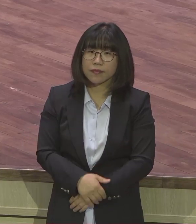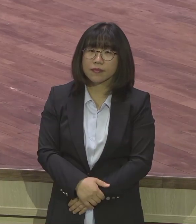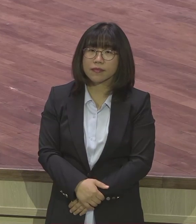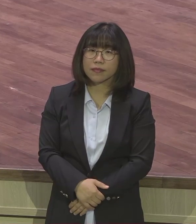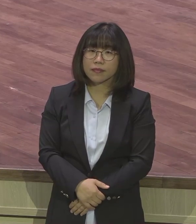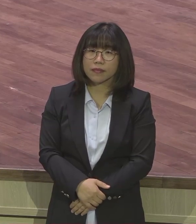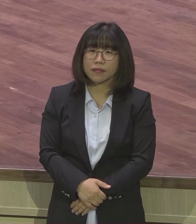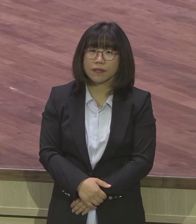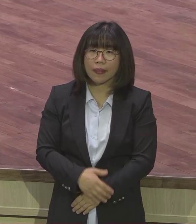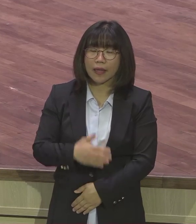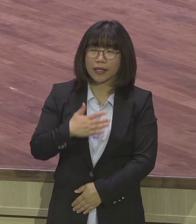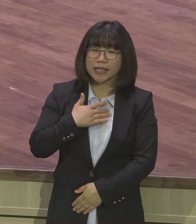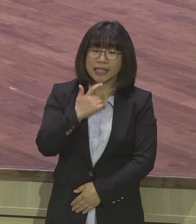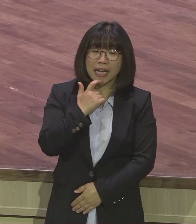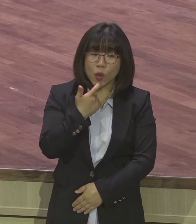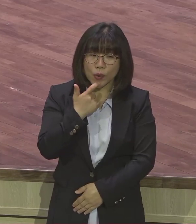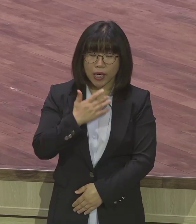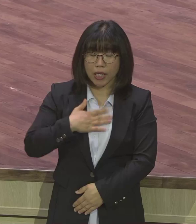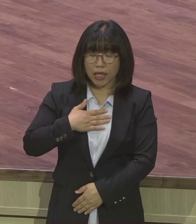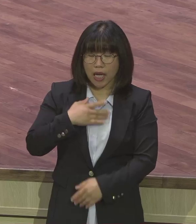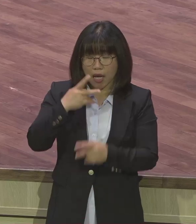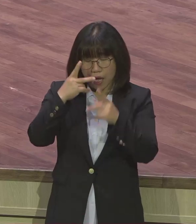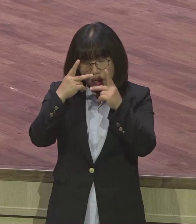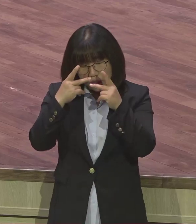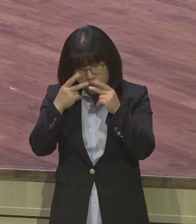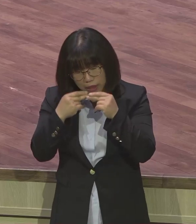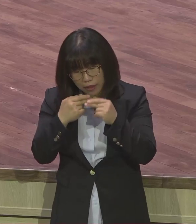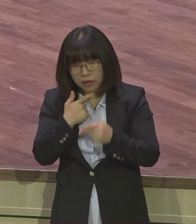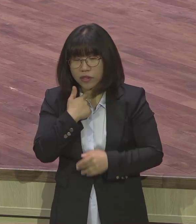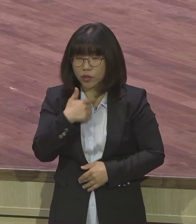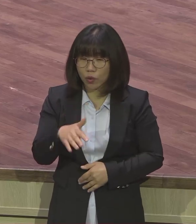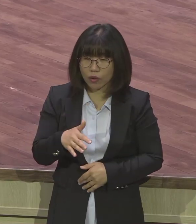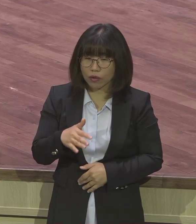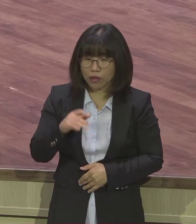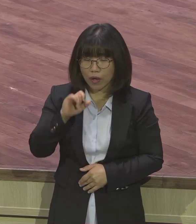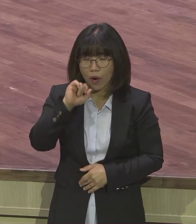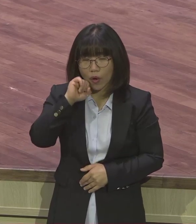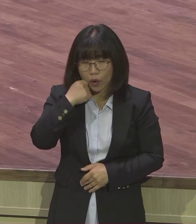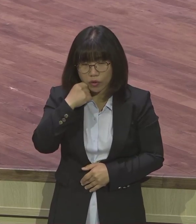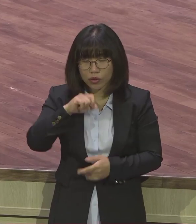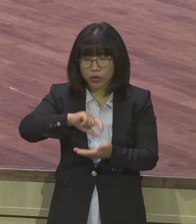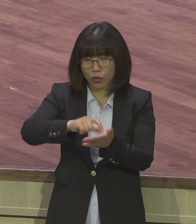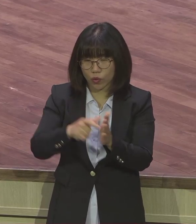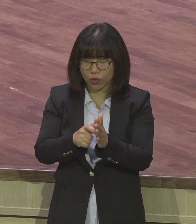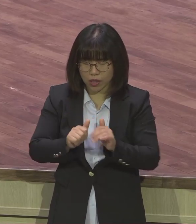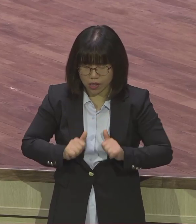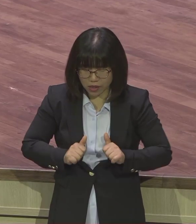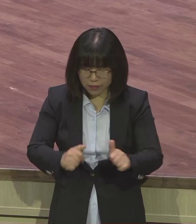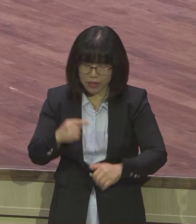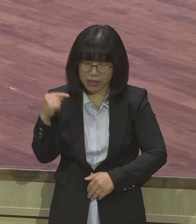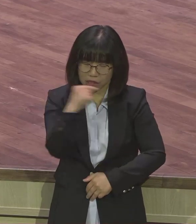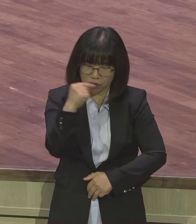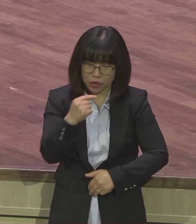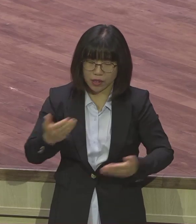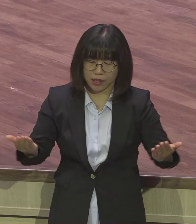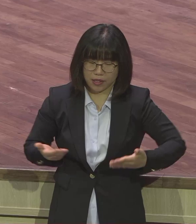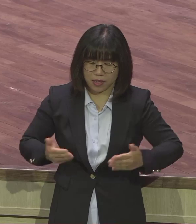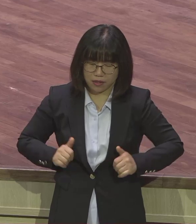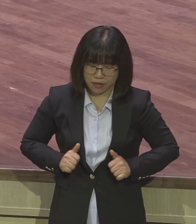눈 붙일 겨를도 없이. 주인이 맡겨준 이 일에 대해서 철저하게